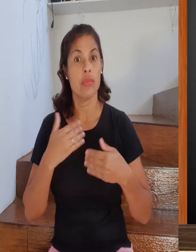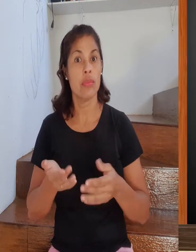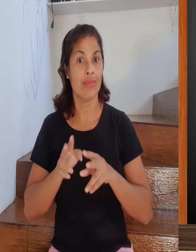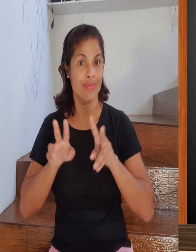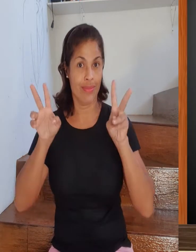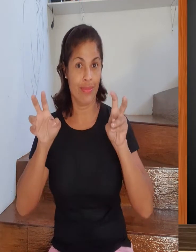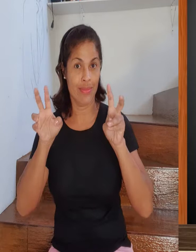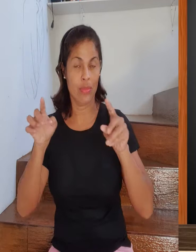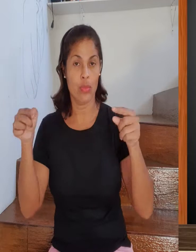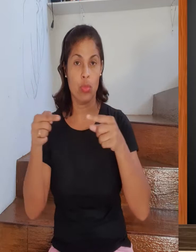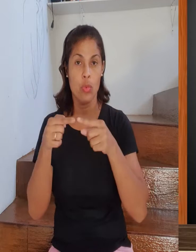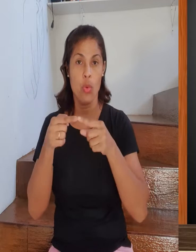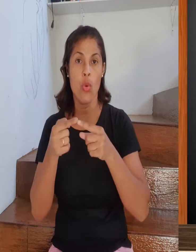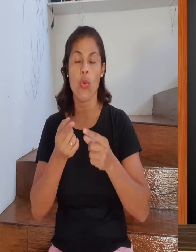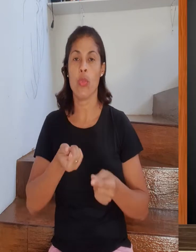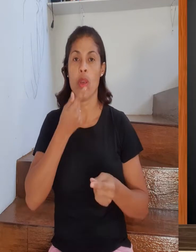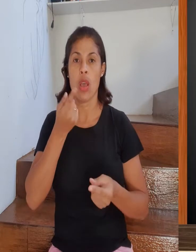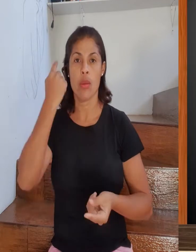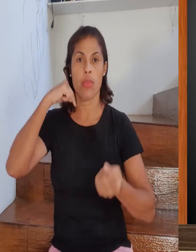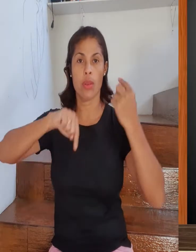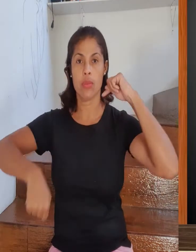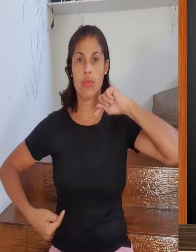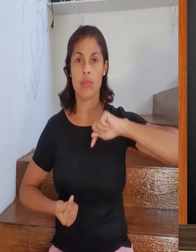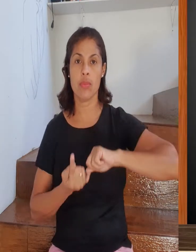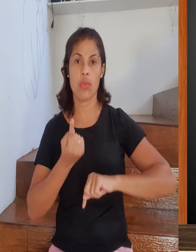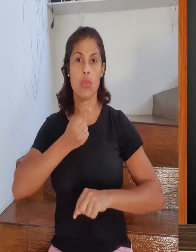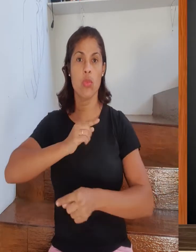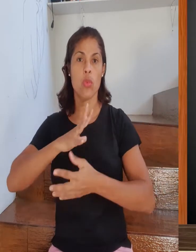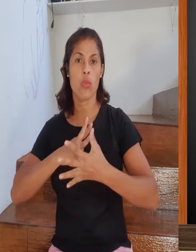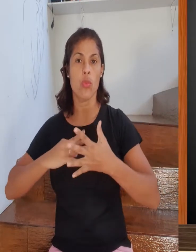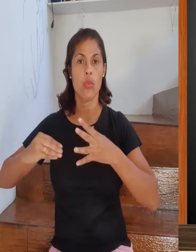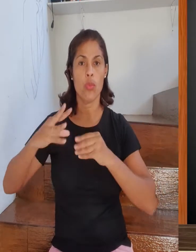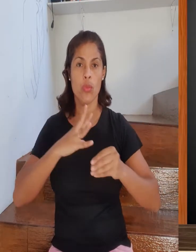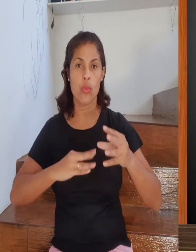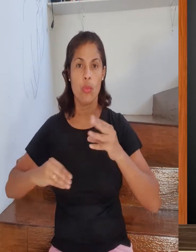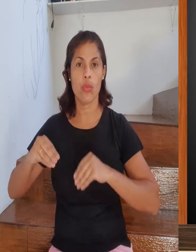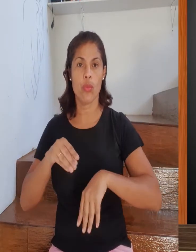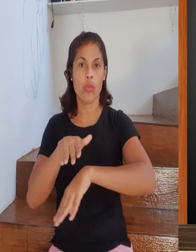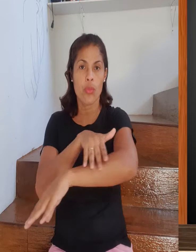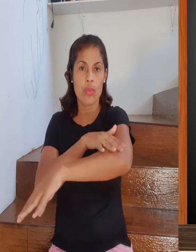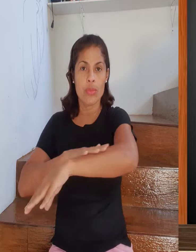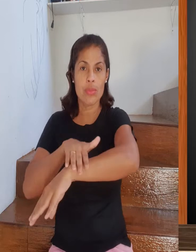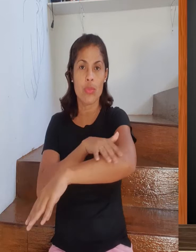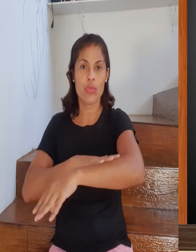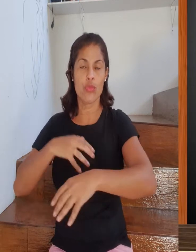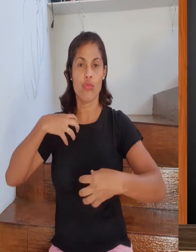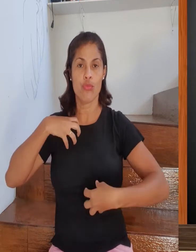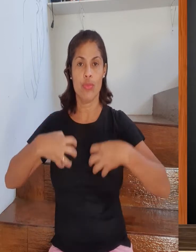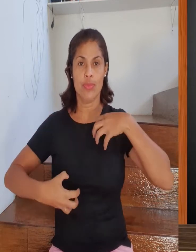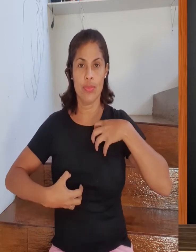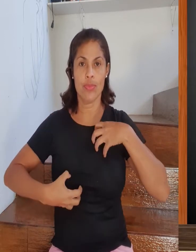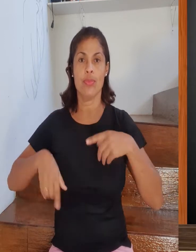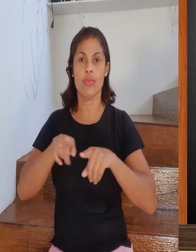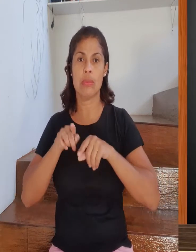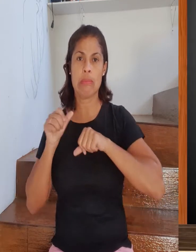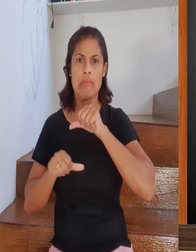Assim, a farmacocinética descreve o movimento das drogas através das membranas biológicas, tecidos e órgãos,